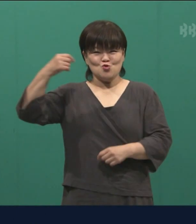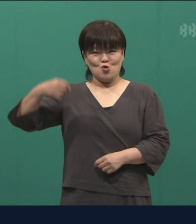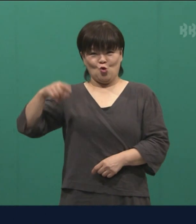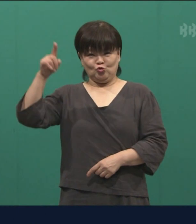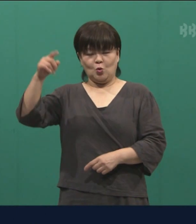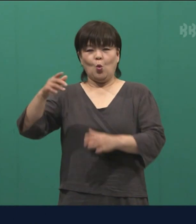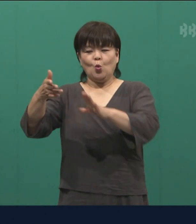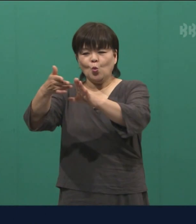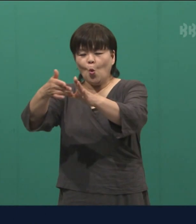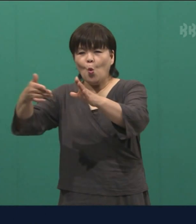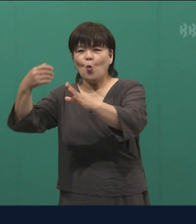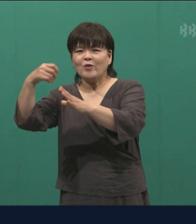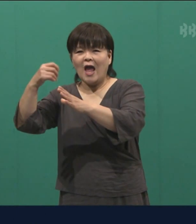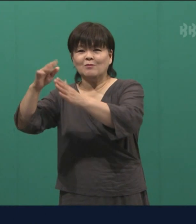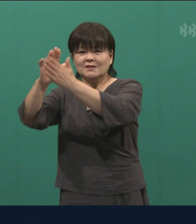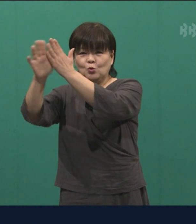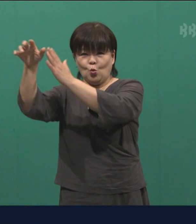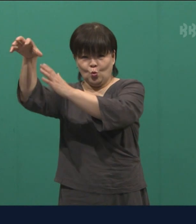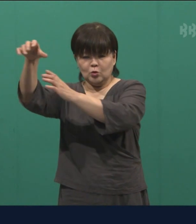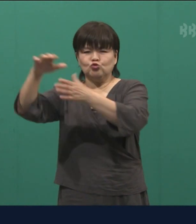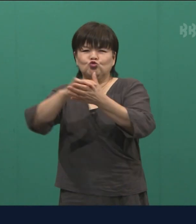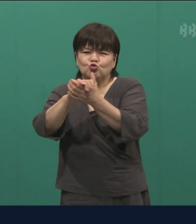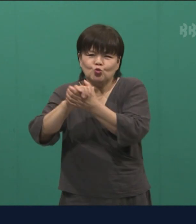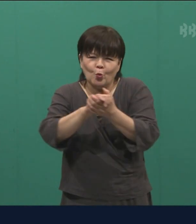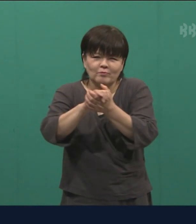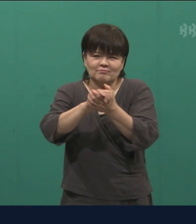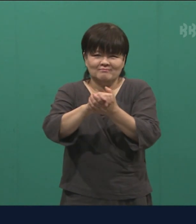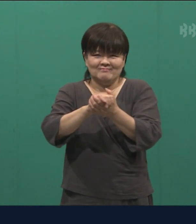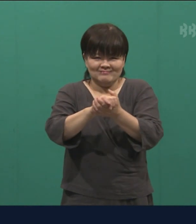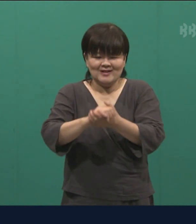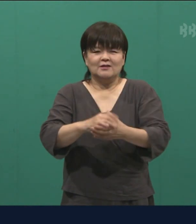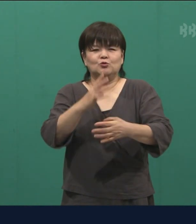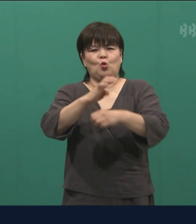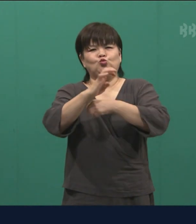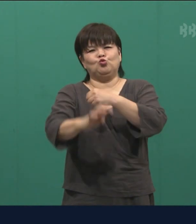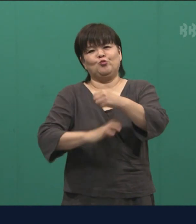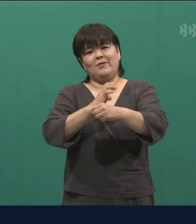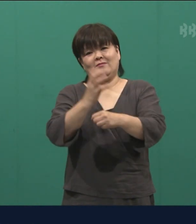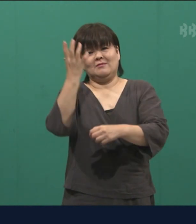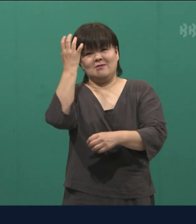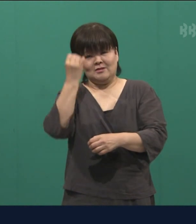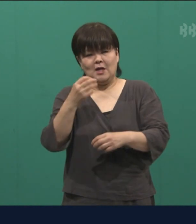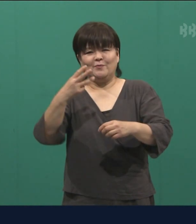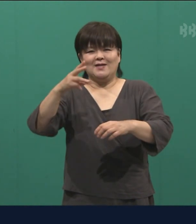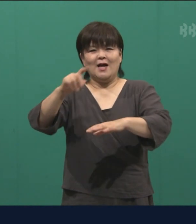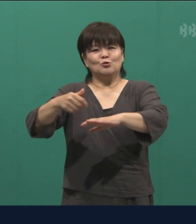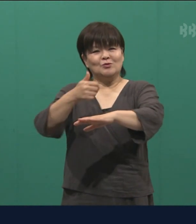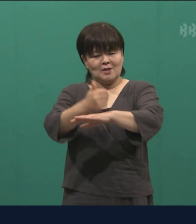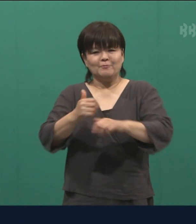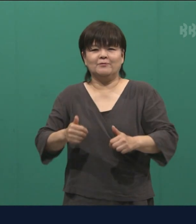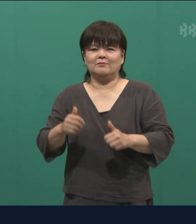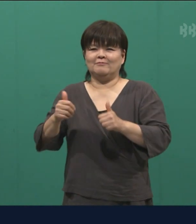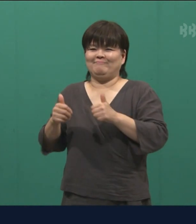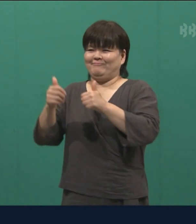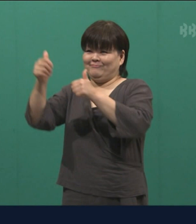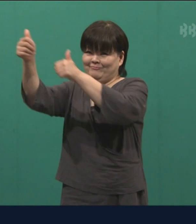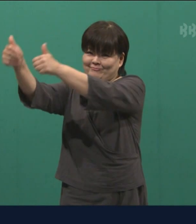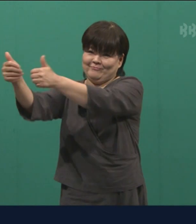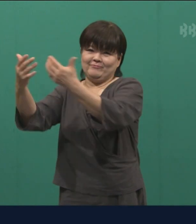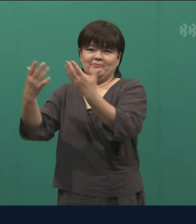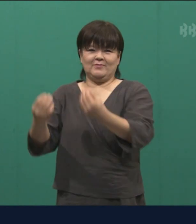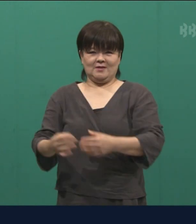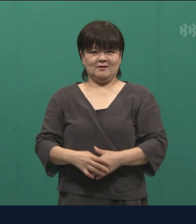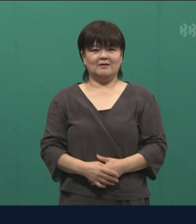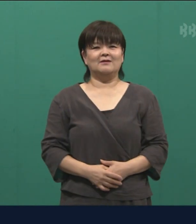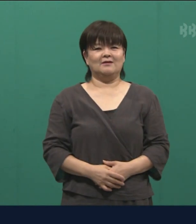滋賀県と中国湖南省の友好提携40周年を記念し、三日月知事が湖南